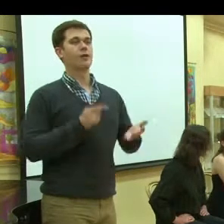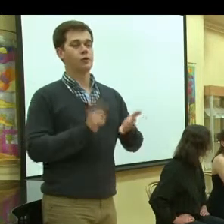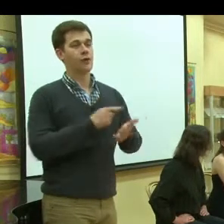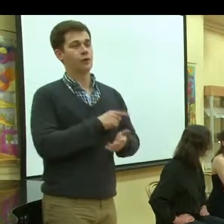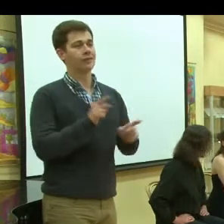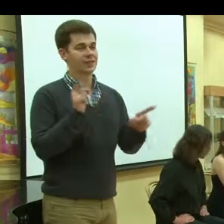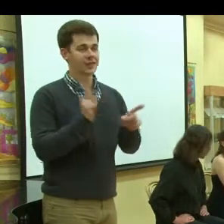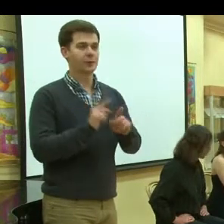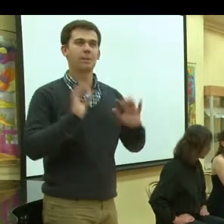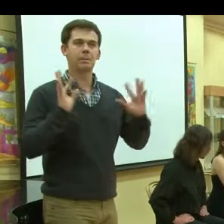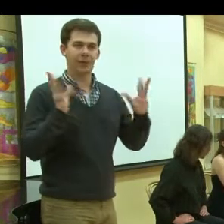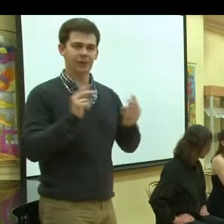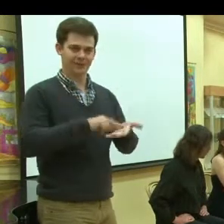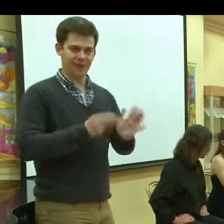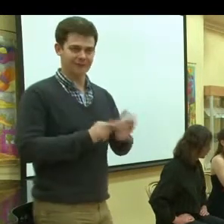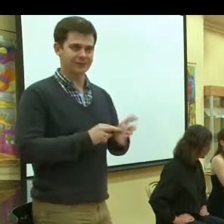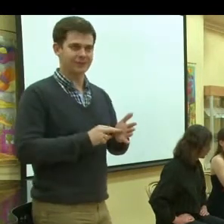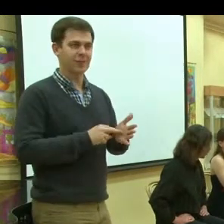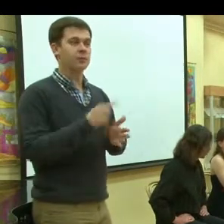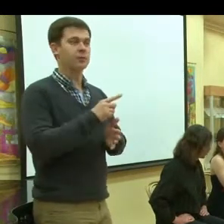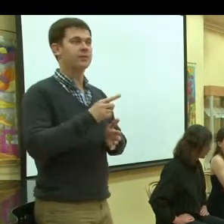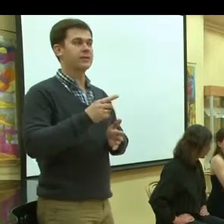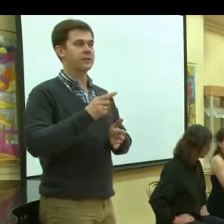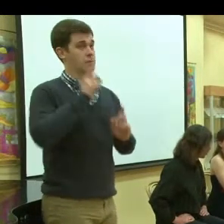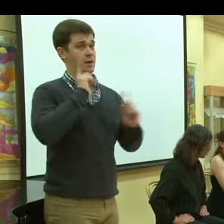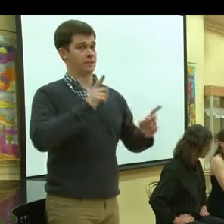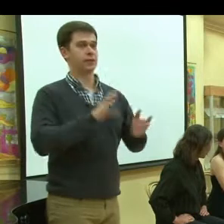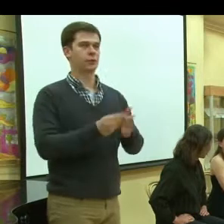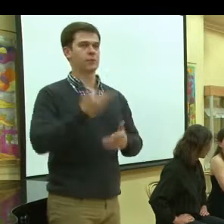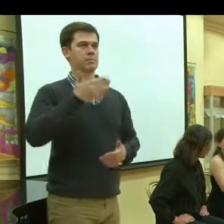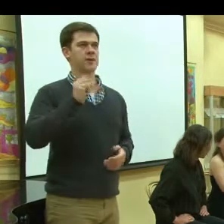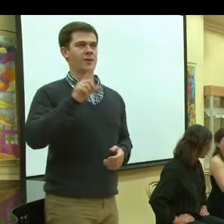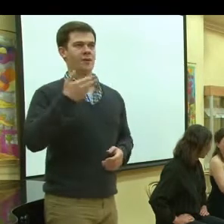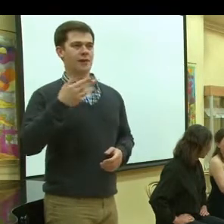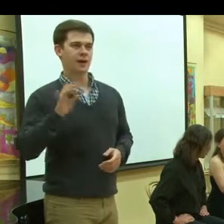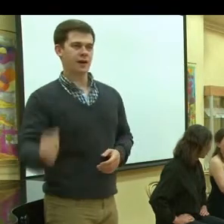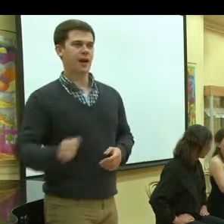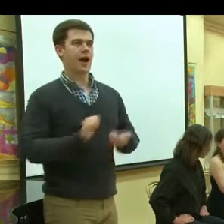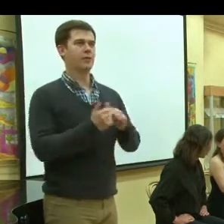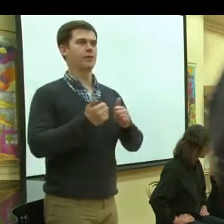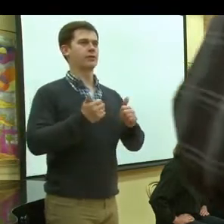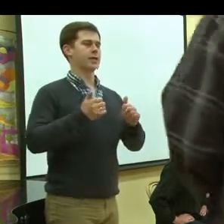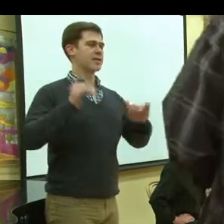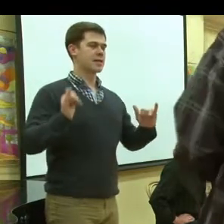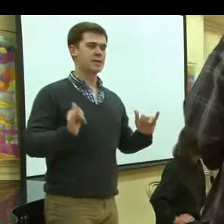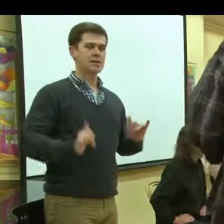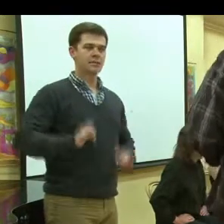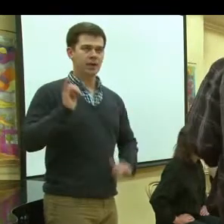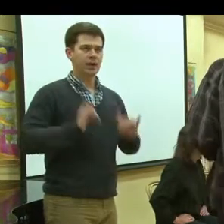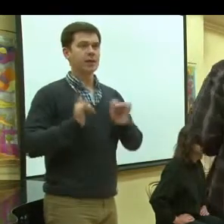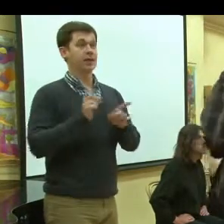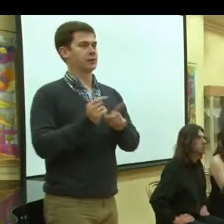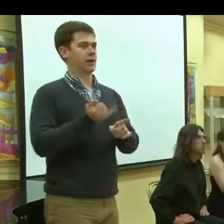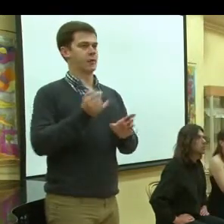co właśnie też jakby piękne jest w tym tańcu, bo my jakby tańczymy w ogóle na przykład na takich milongach, czyli imprezach, wydarzeniach z tangiem, tańczy się